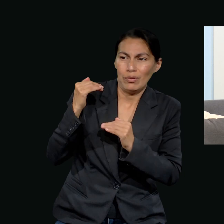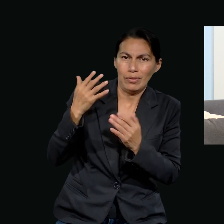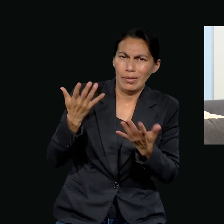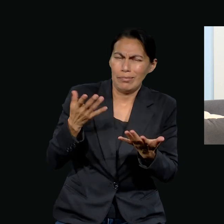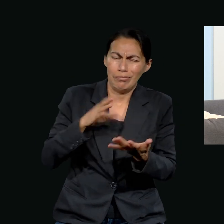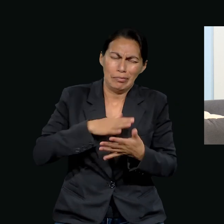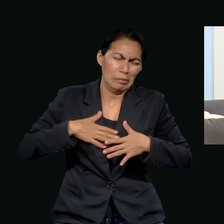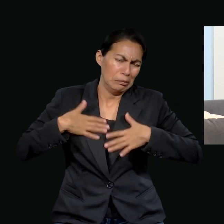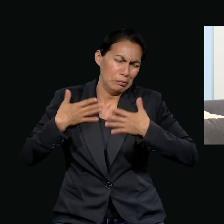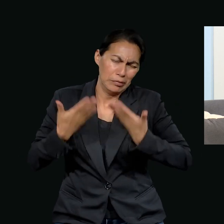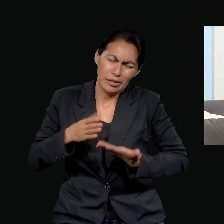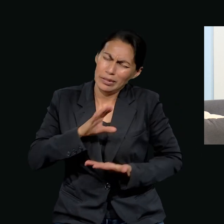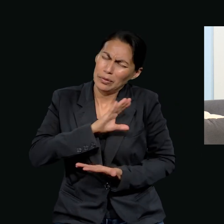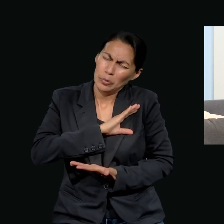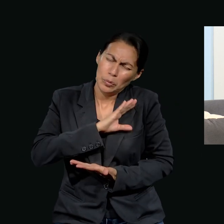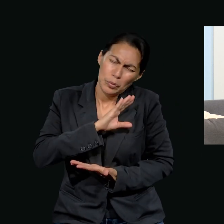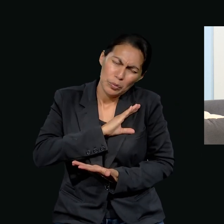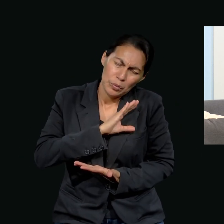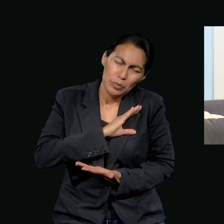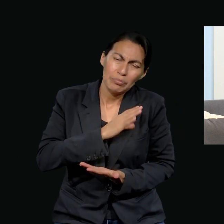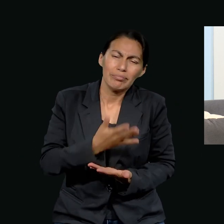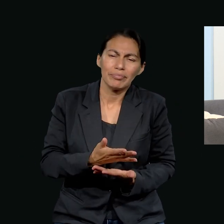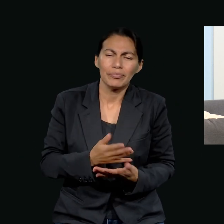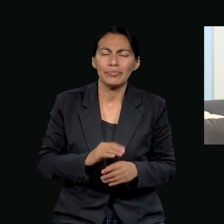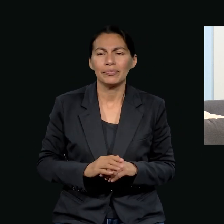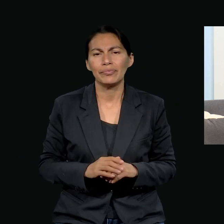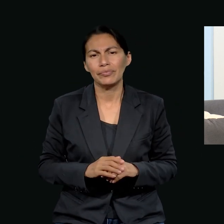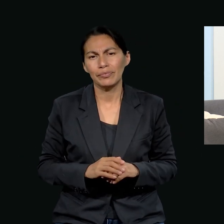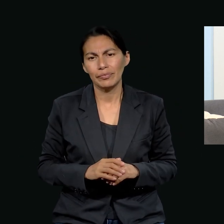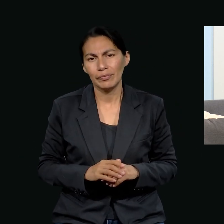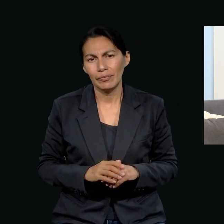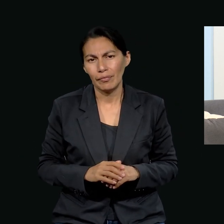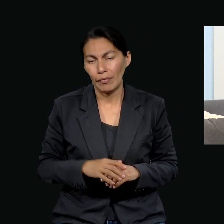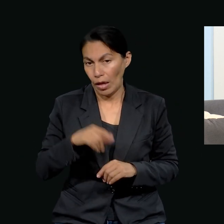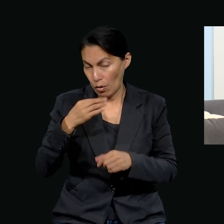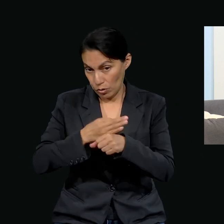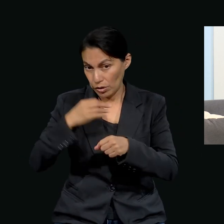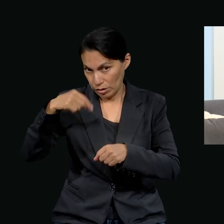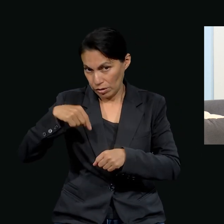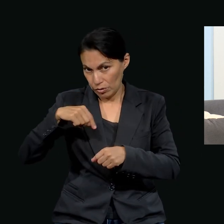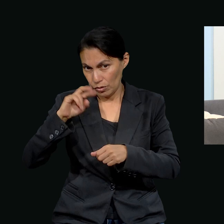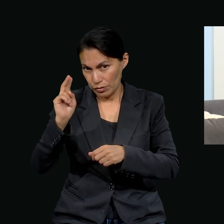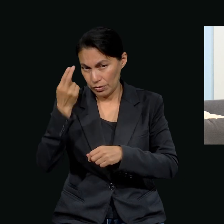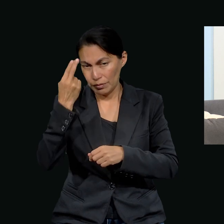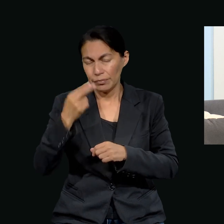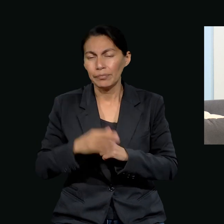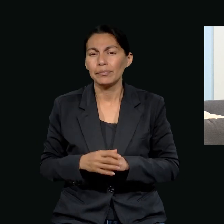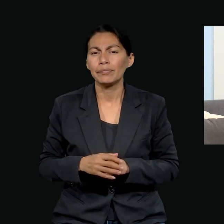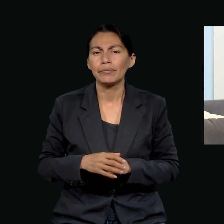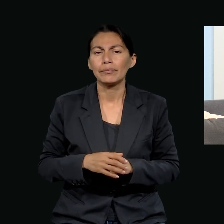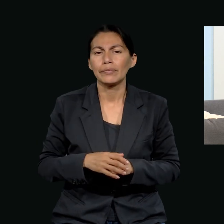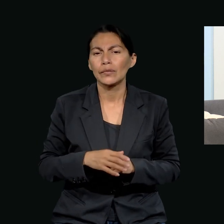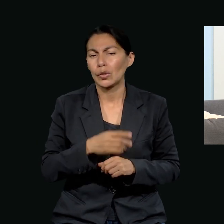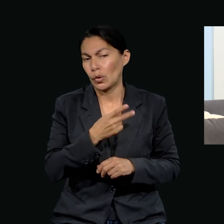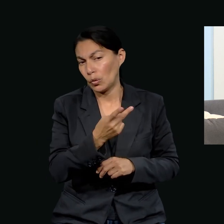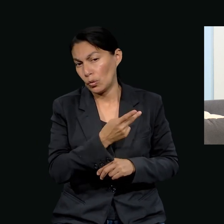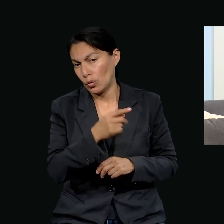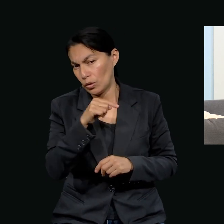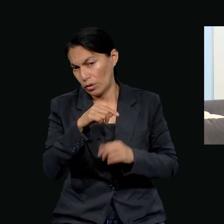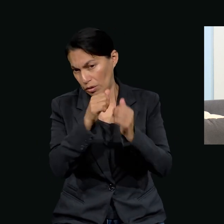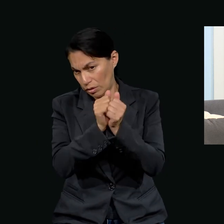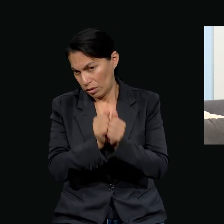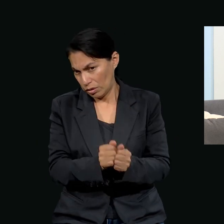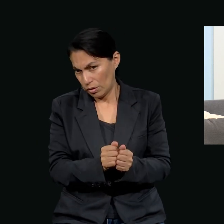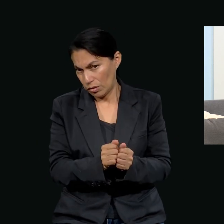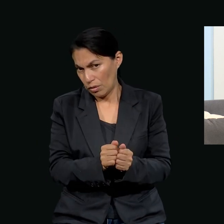sé ni cómo decirles. Gente muy, muy querida. Y entonces ellos se